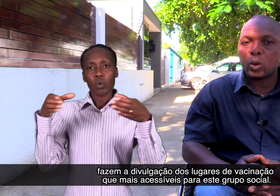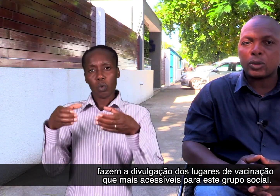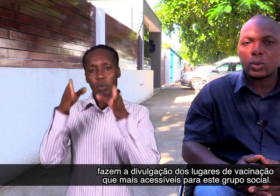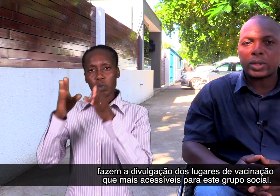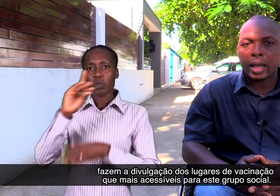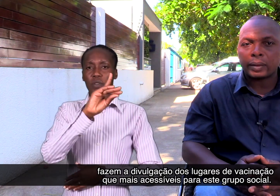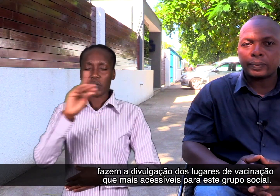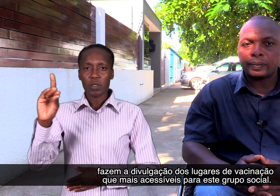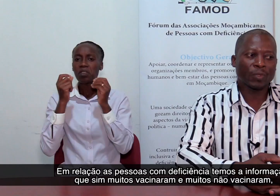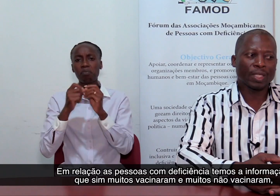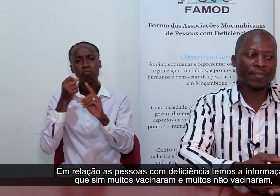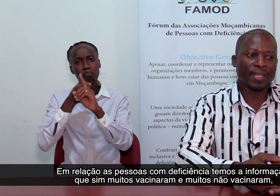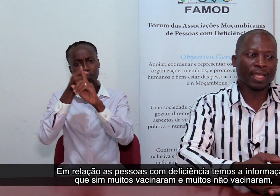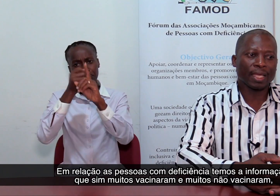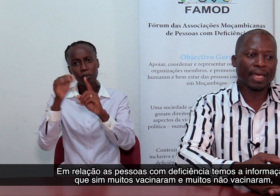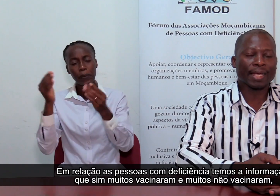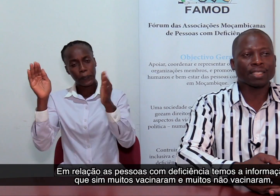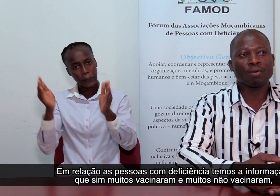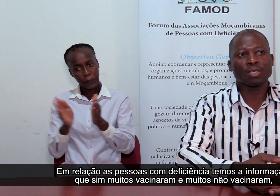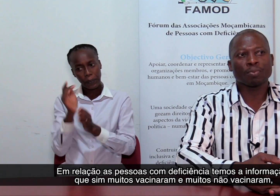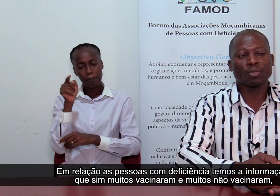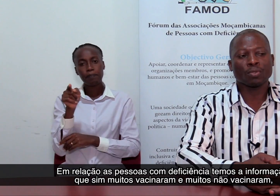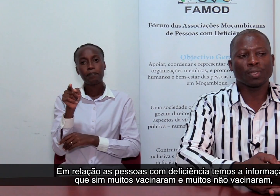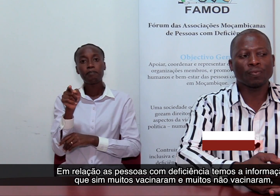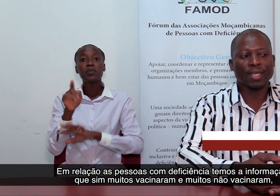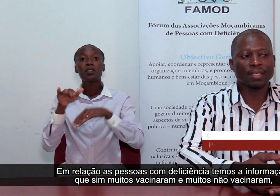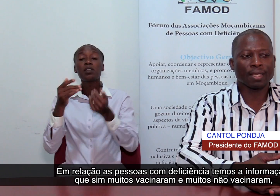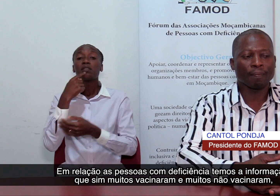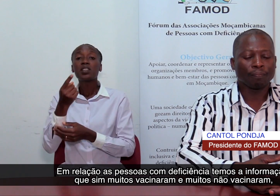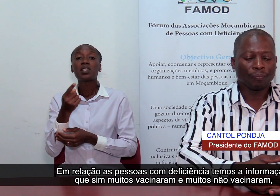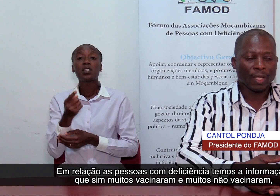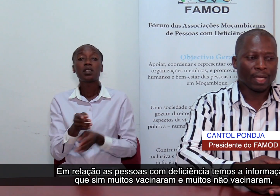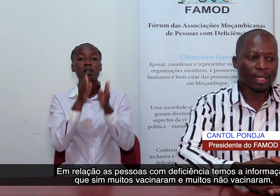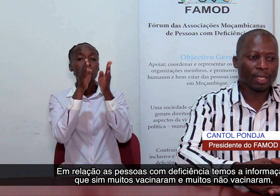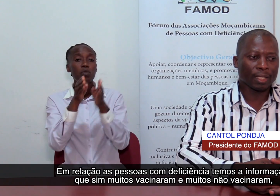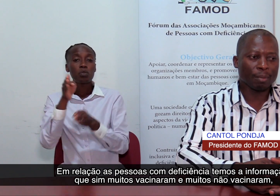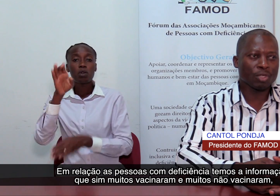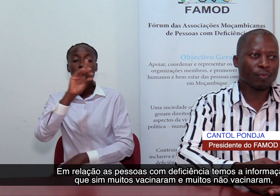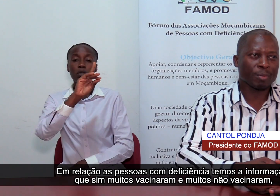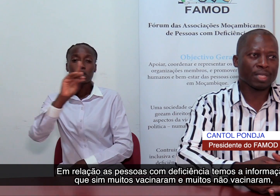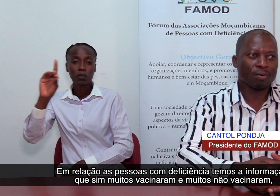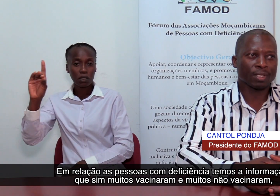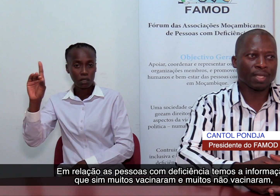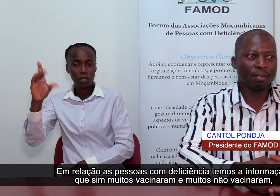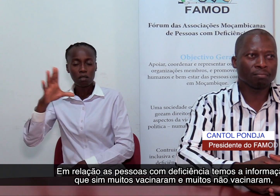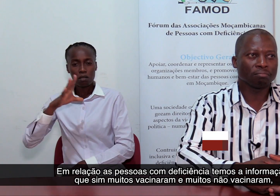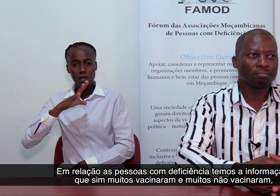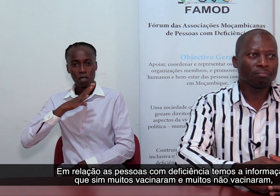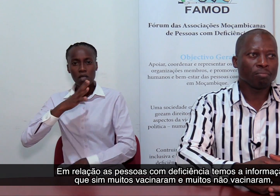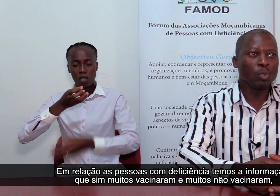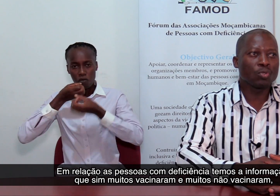este grupo social. Dizer que em relação às pessoas com deficiência, temos informação que